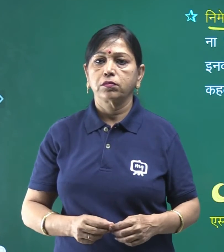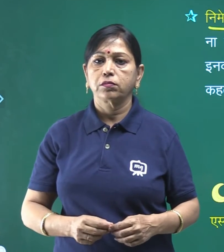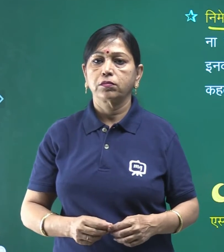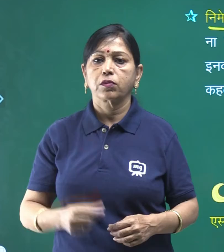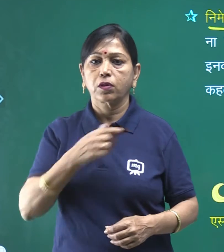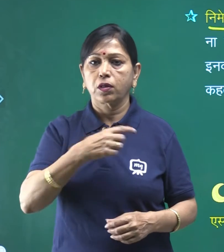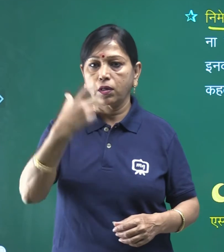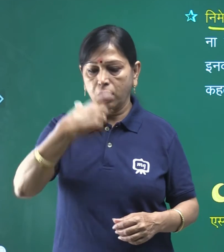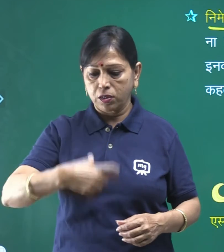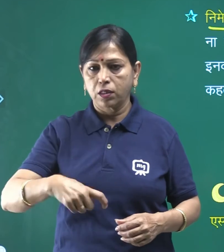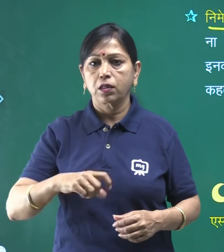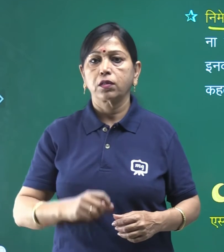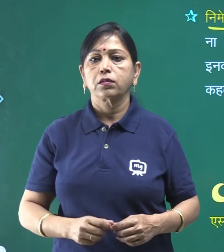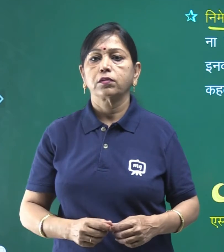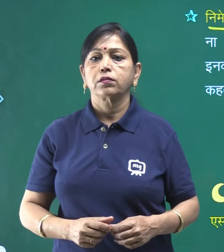इनका शरीर